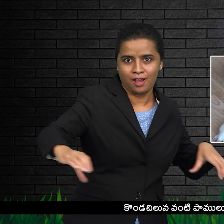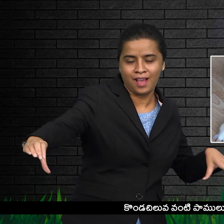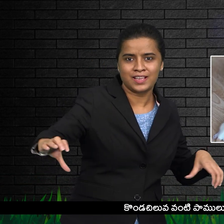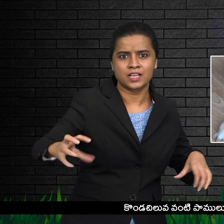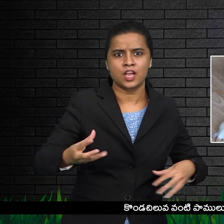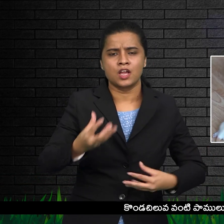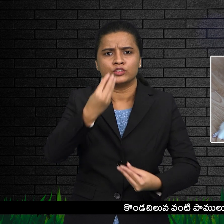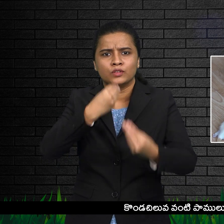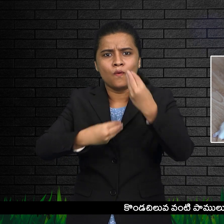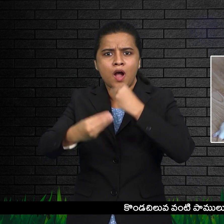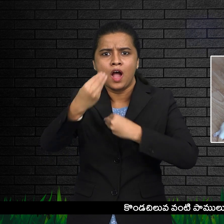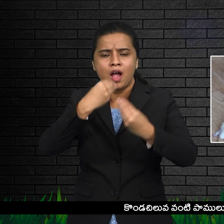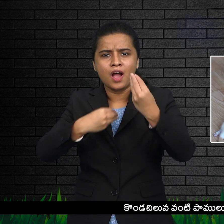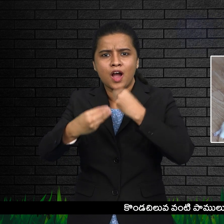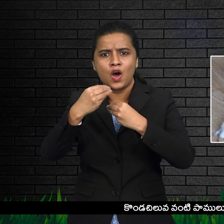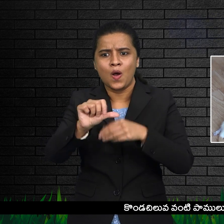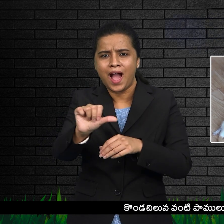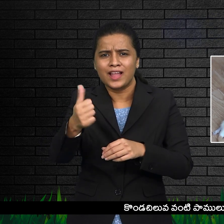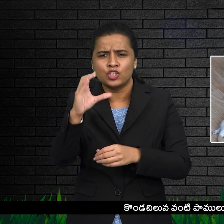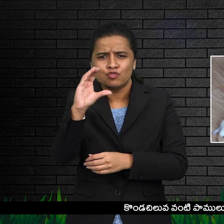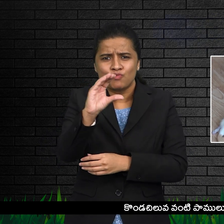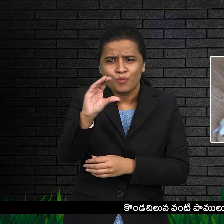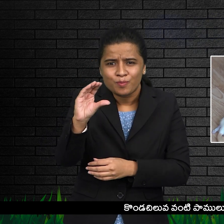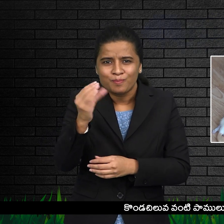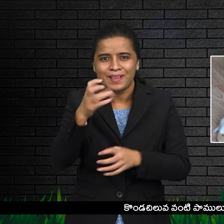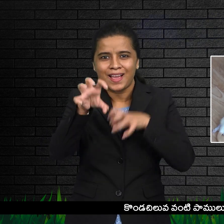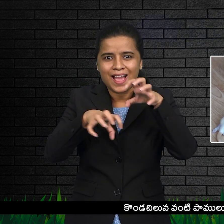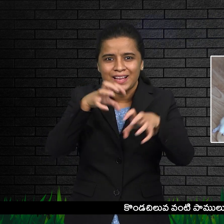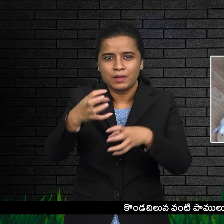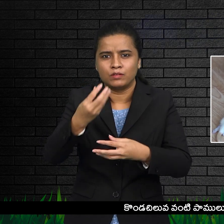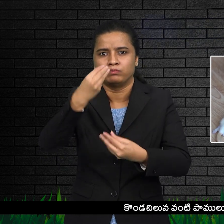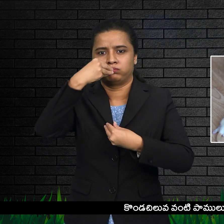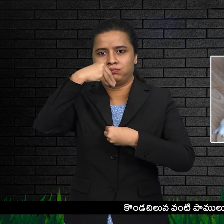కొండచిలువ వంటి పాములు వేటాడిన జంతువులను మింగుతాయి.